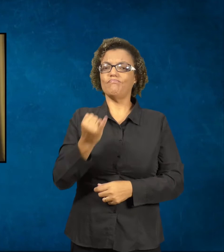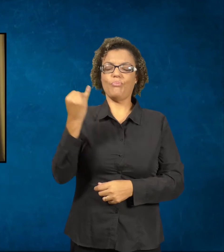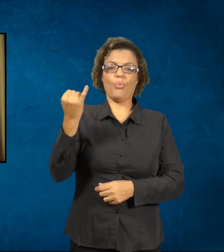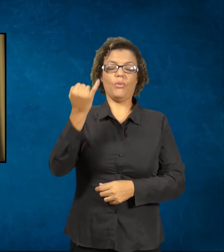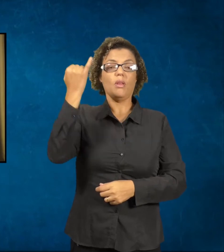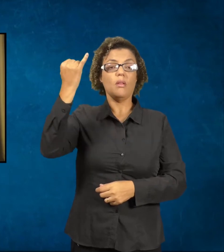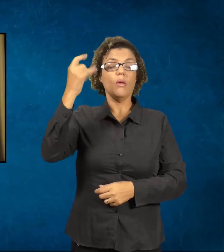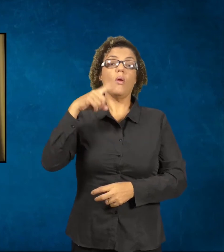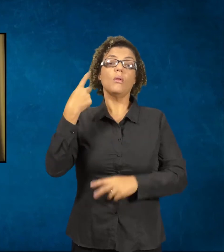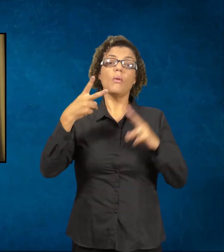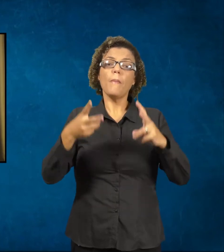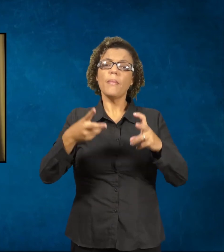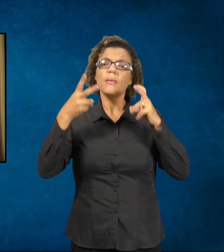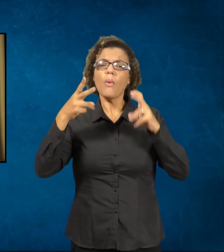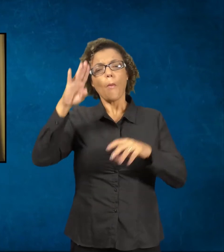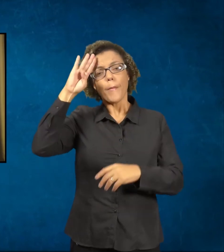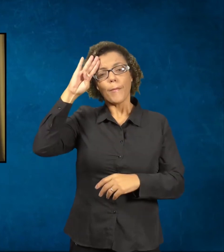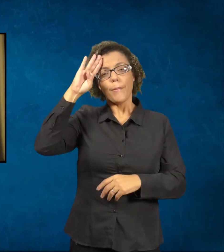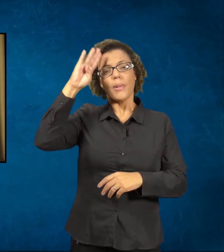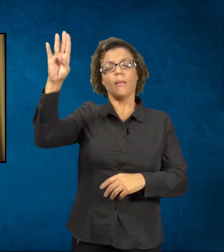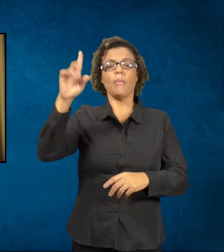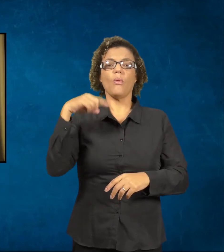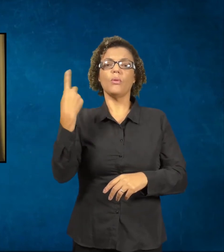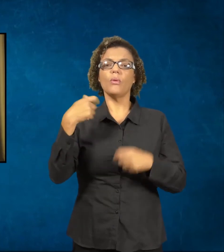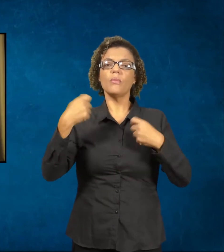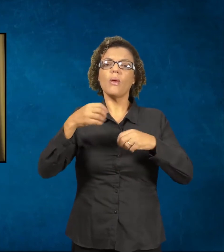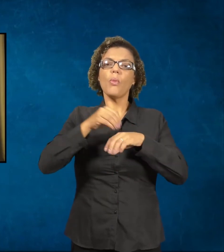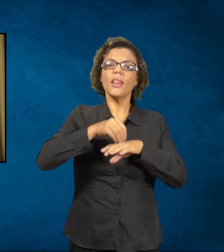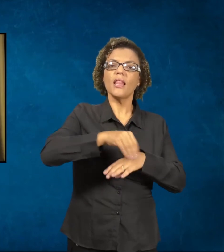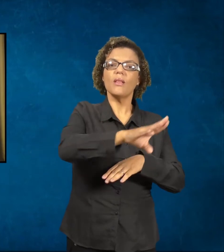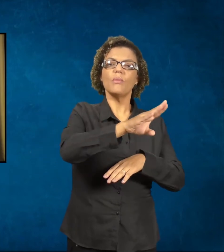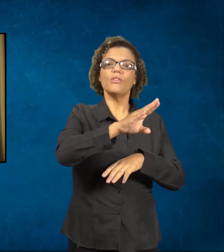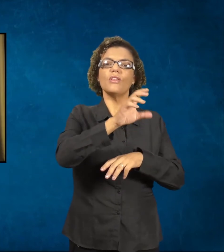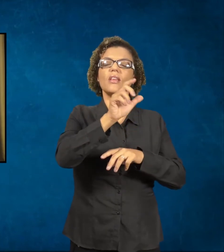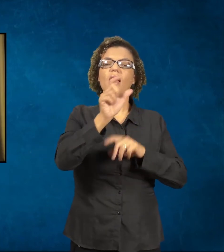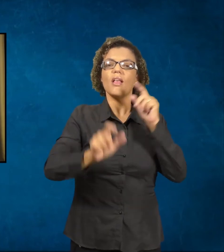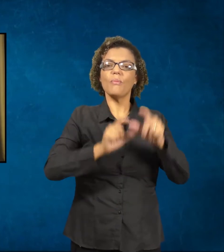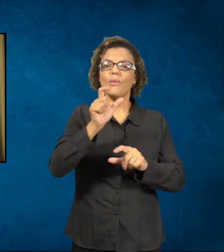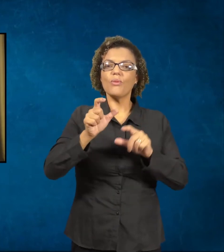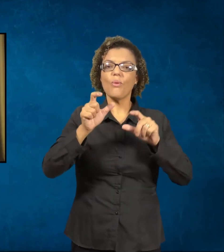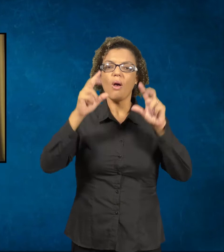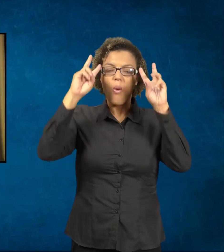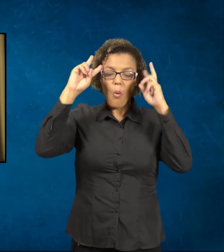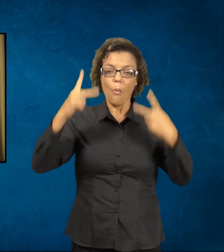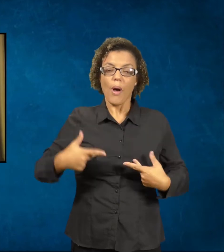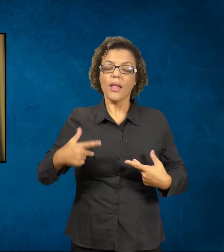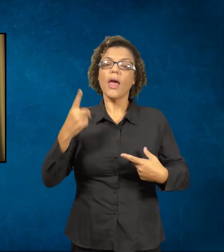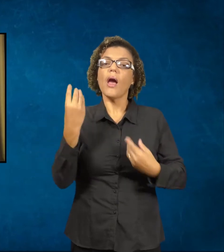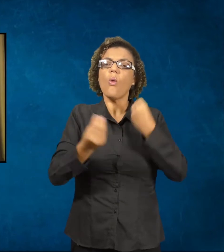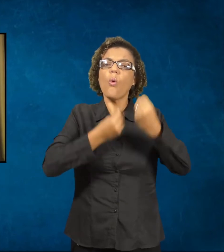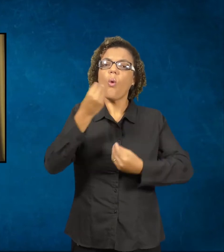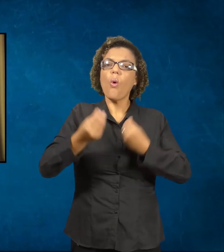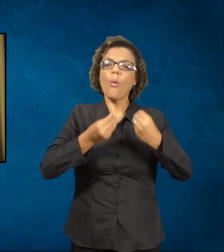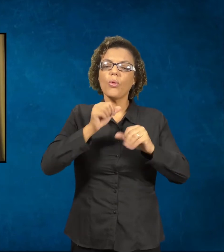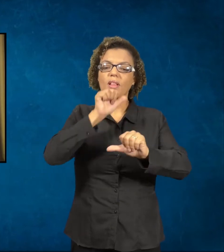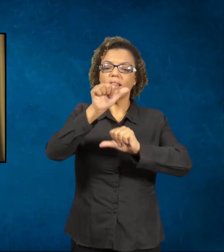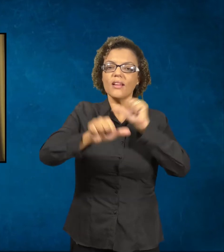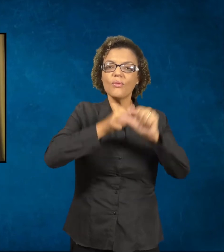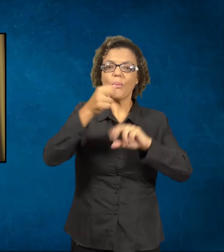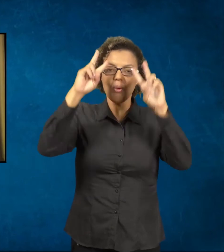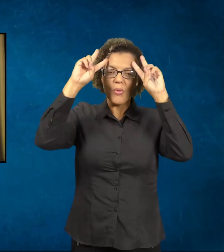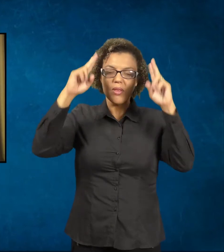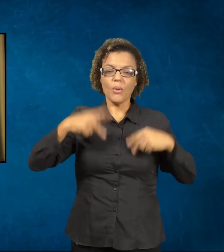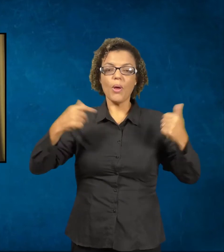um educando é como se tornar um ser humano melhor. Não só ferramentas, porque se você dá ferramentas, você pode